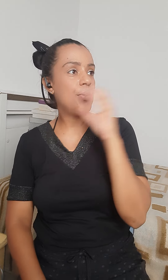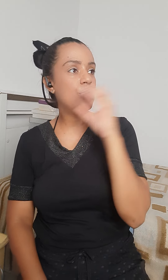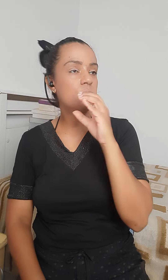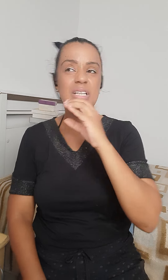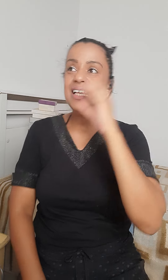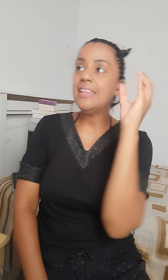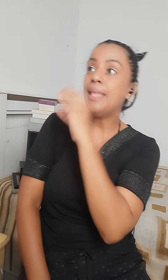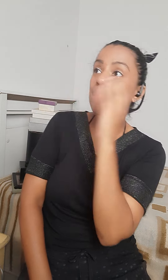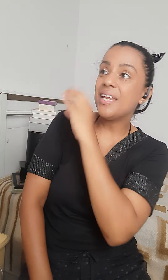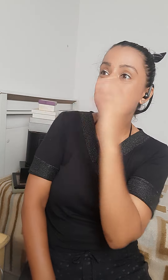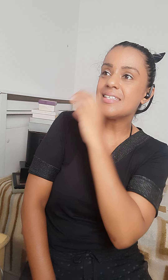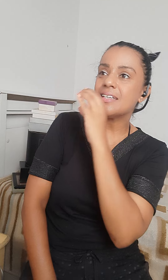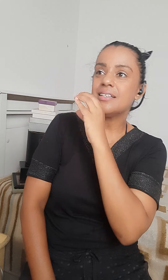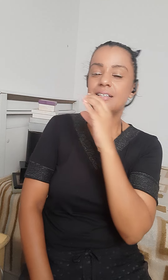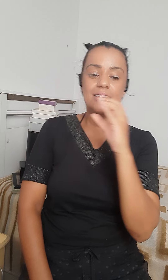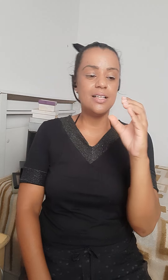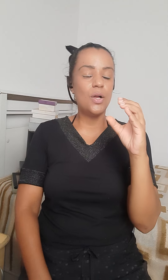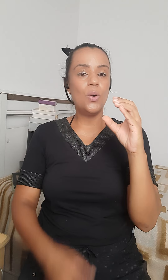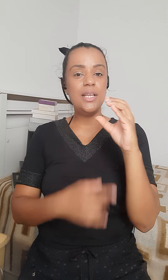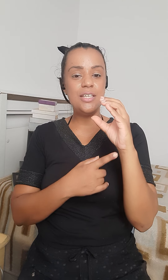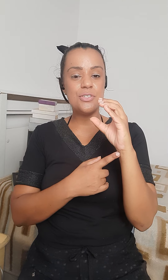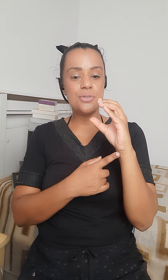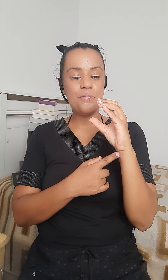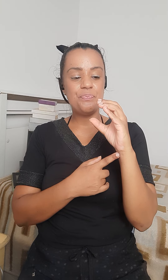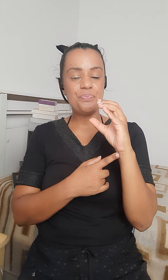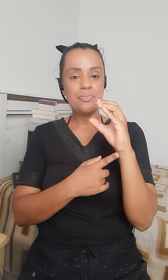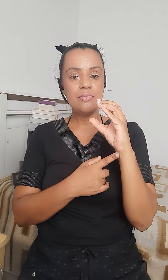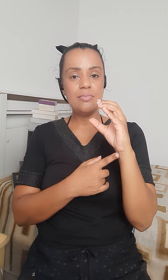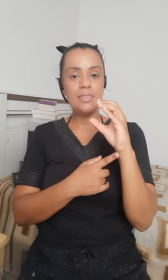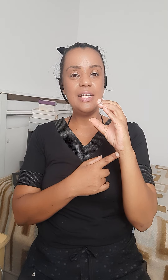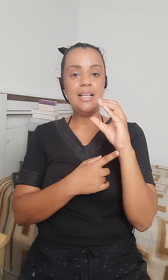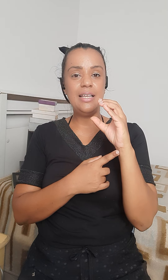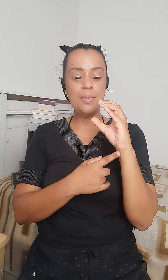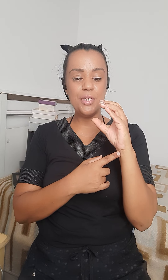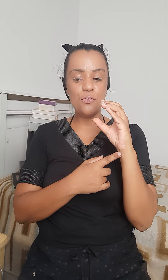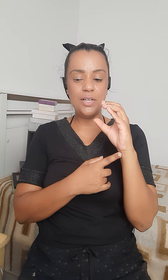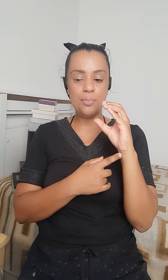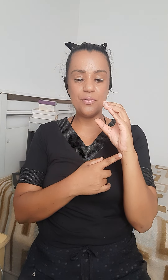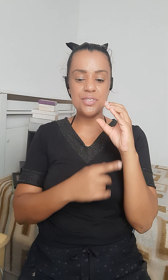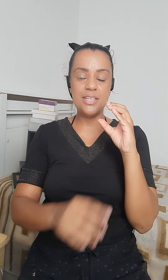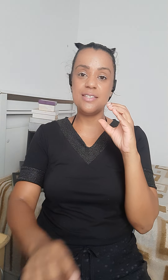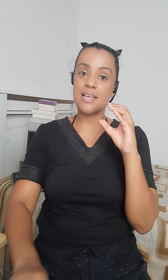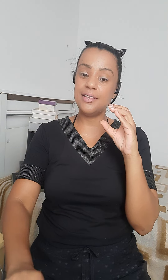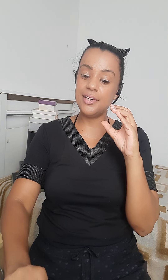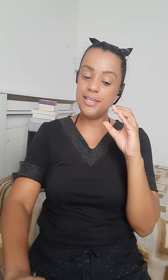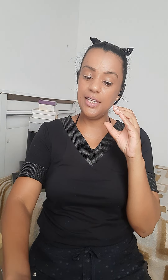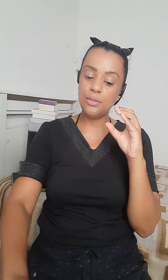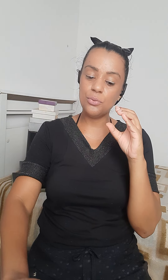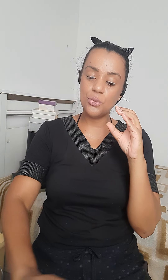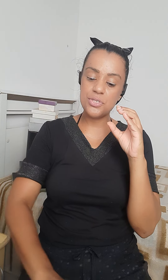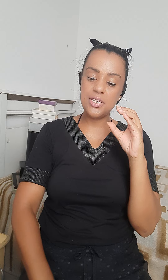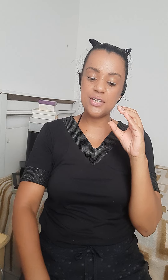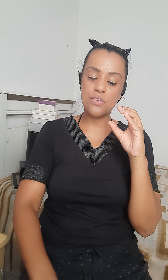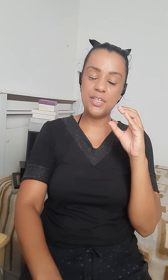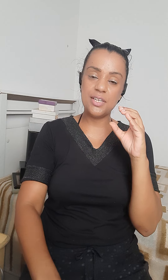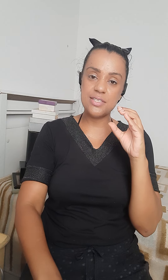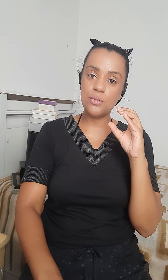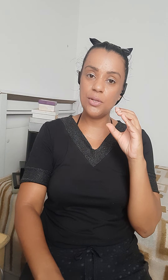rápido, depressa. Olha isso. Lembra que eu falei para vocês? Caderninho, todos os sinais que eu venho trazendo,